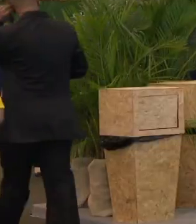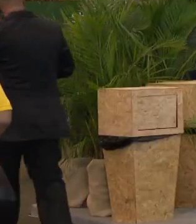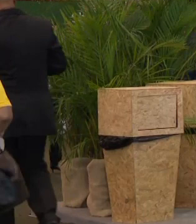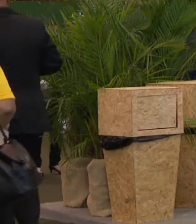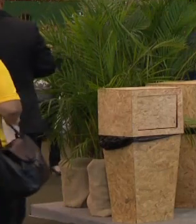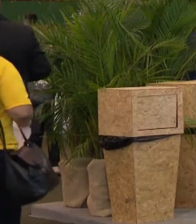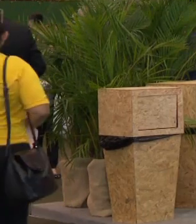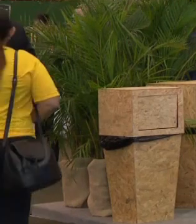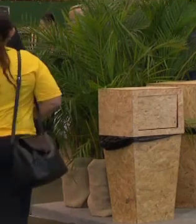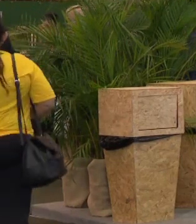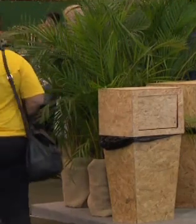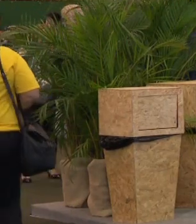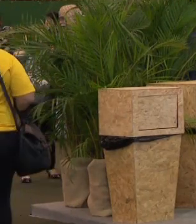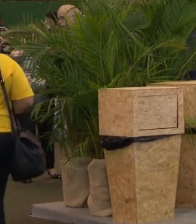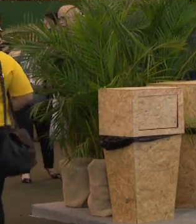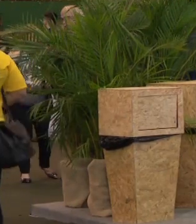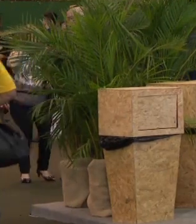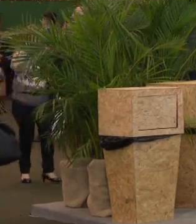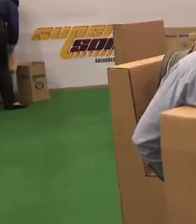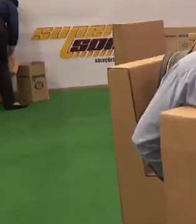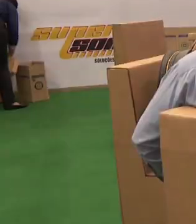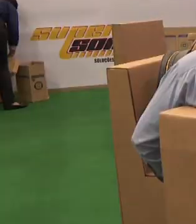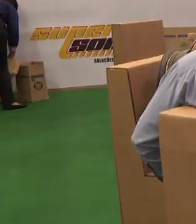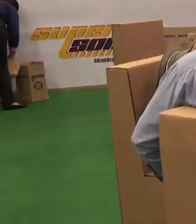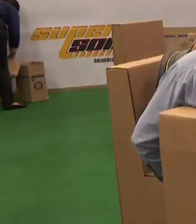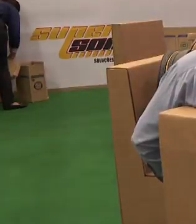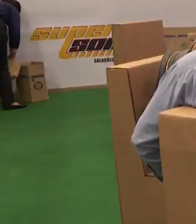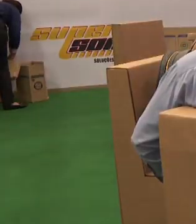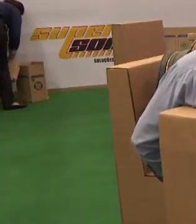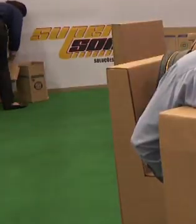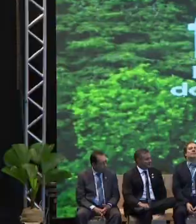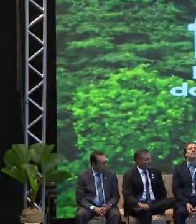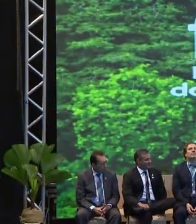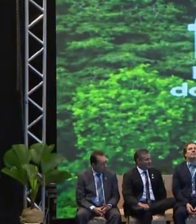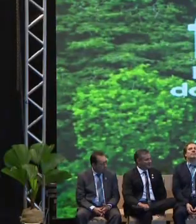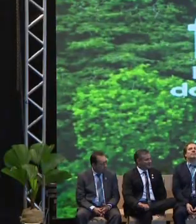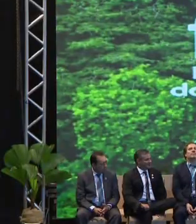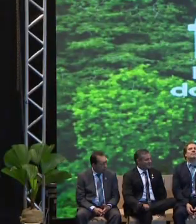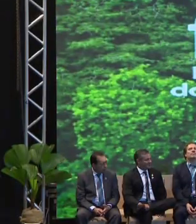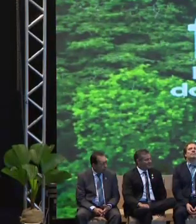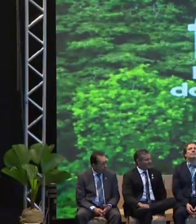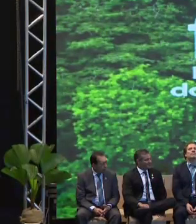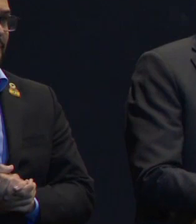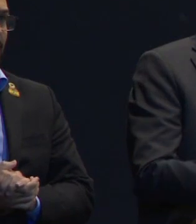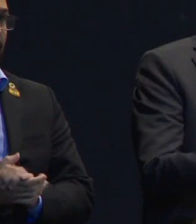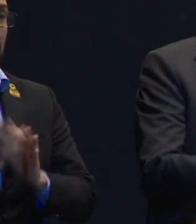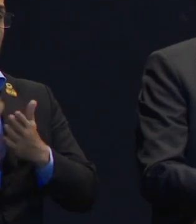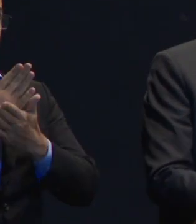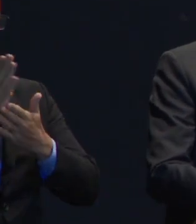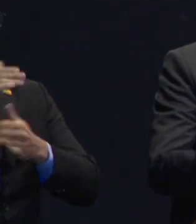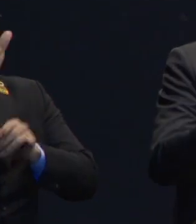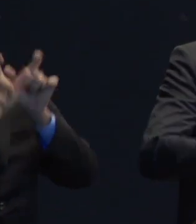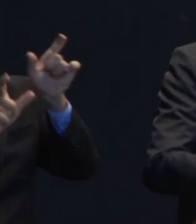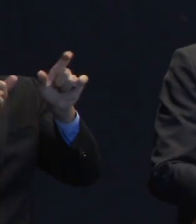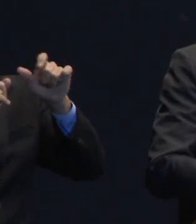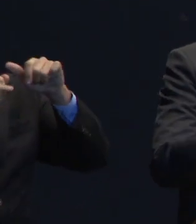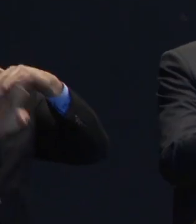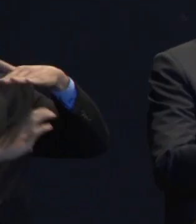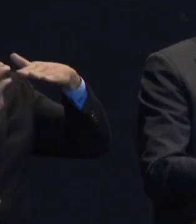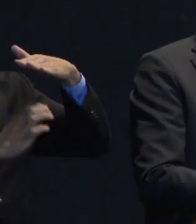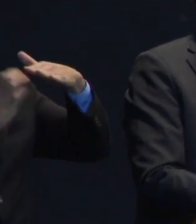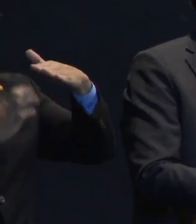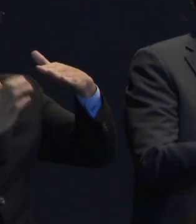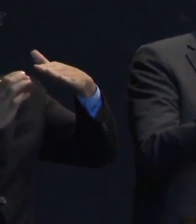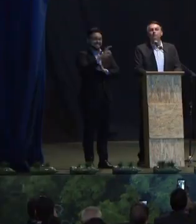o evento que encerra nesta sexta feira contou com a participação do presidente da república jair bolsonaro na cerimônia